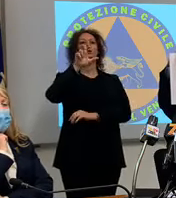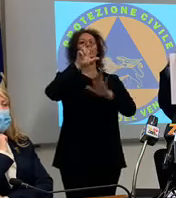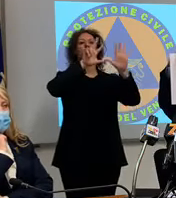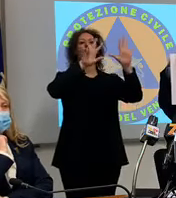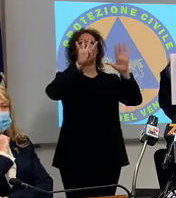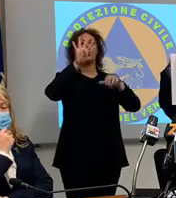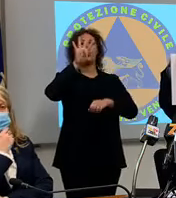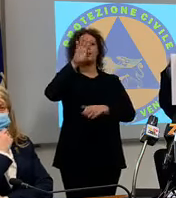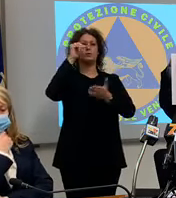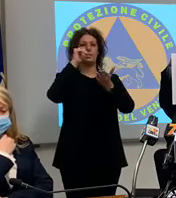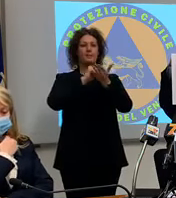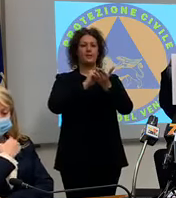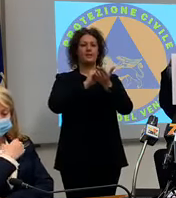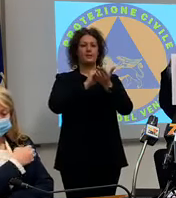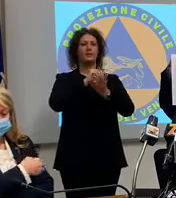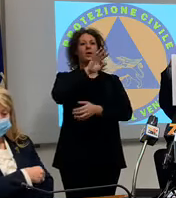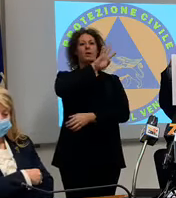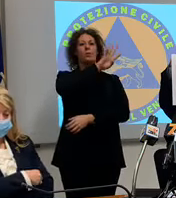384.000